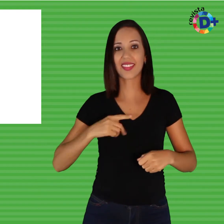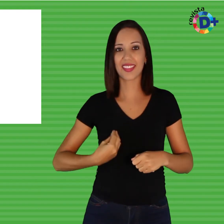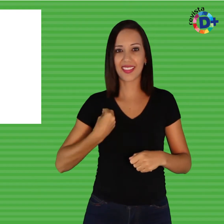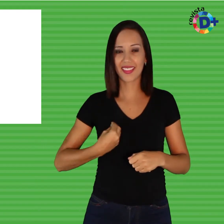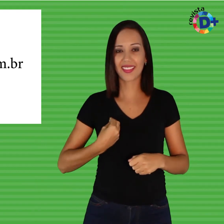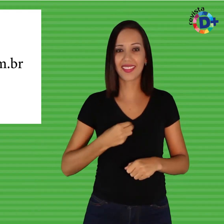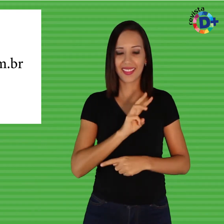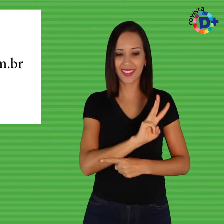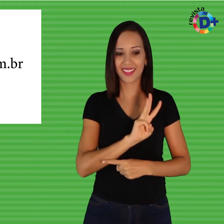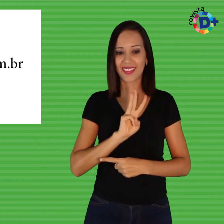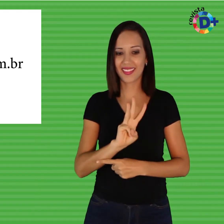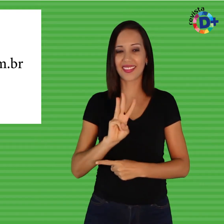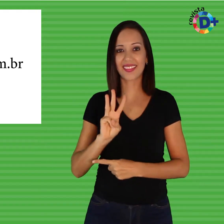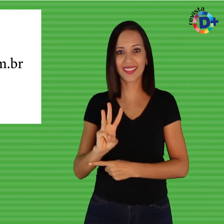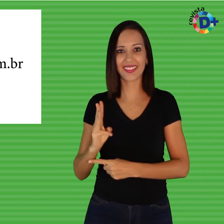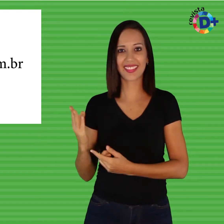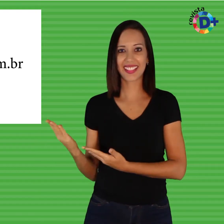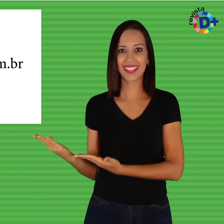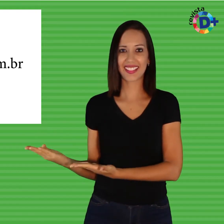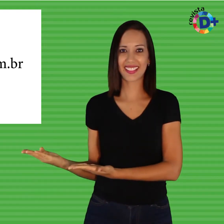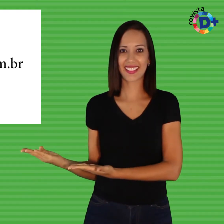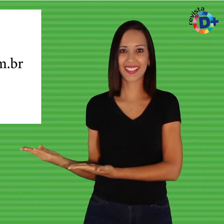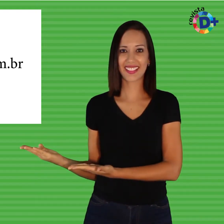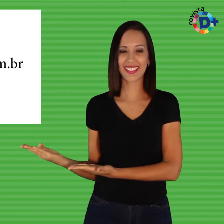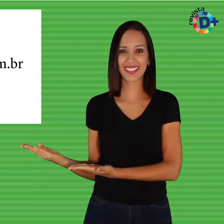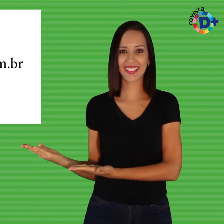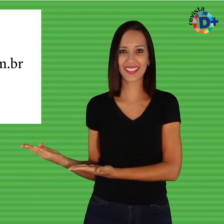ser realizadas pelo site